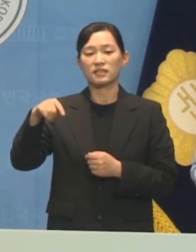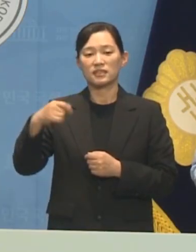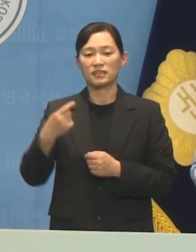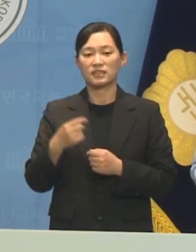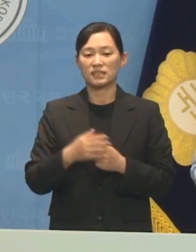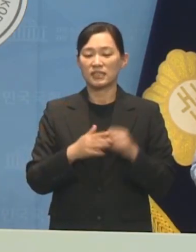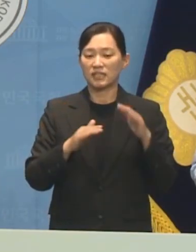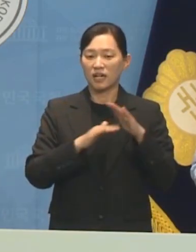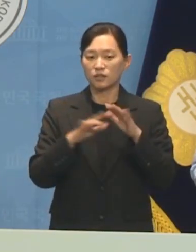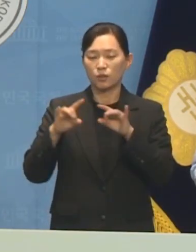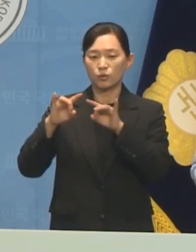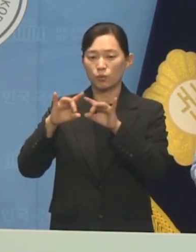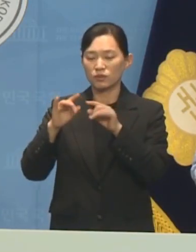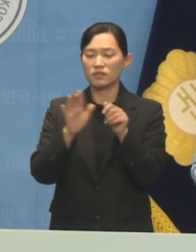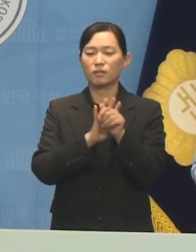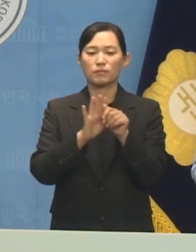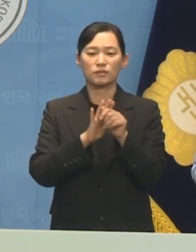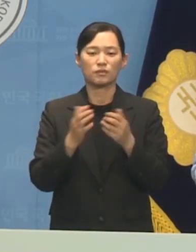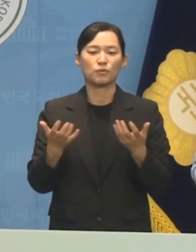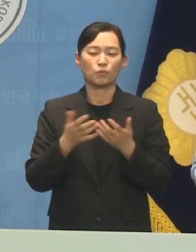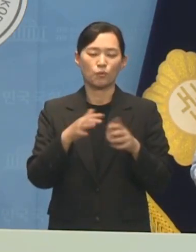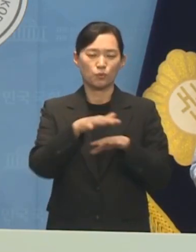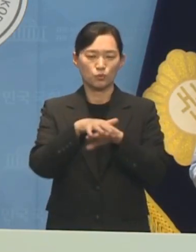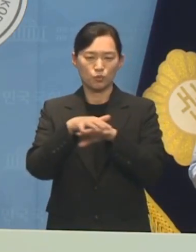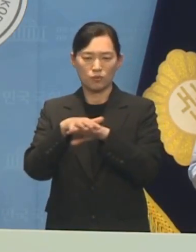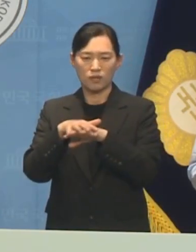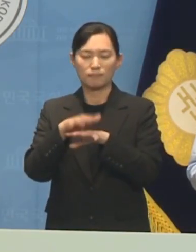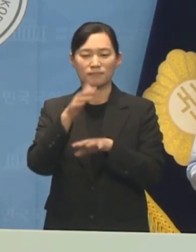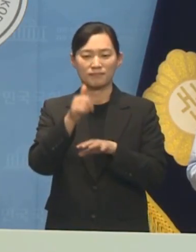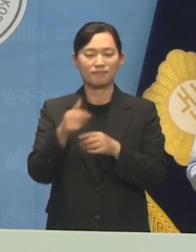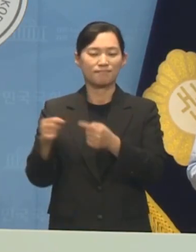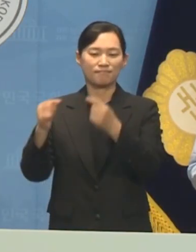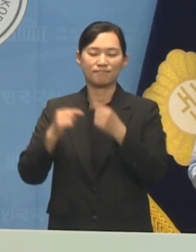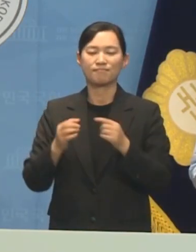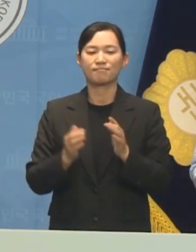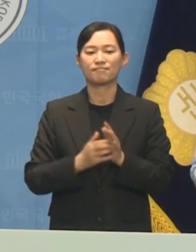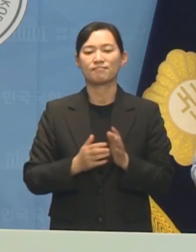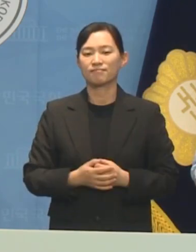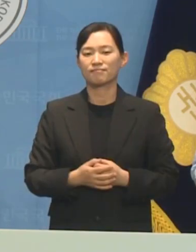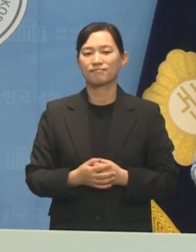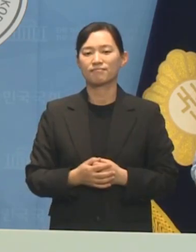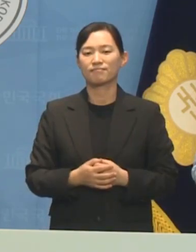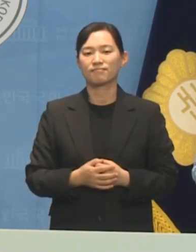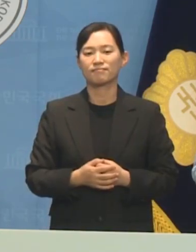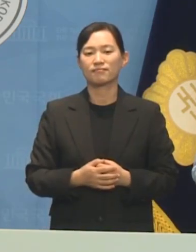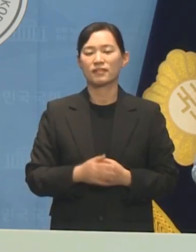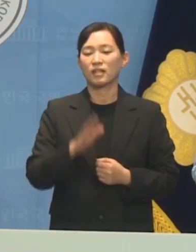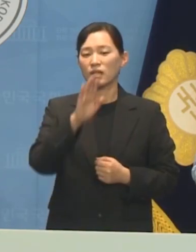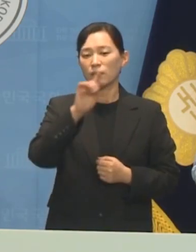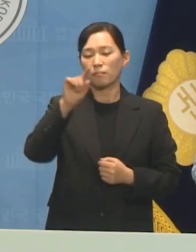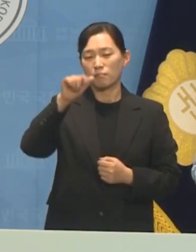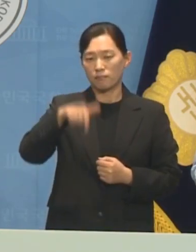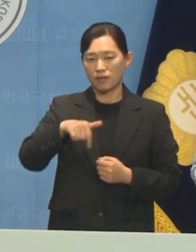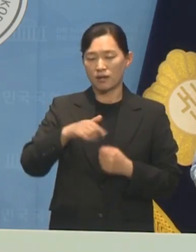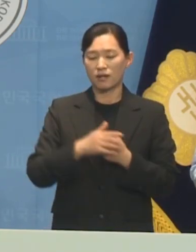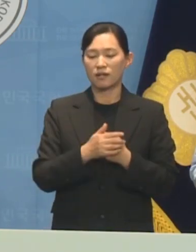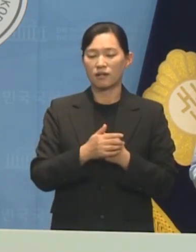가전통신인가요? 예, 가전통신 서비스 노동조합 정책실장님 참석하셨습니다. 예, 박솔비